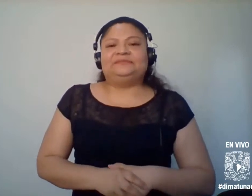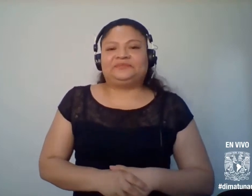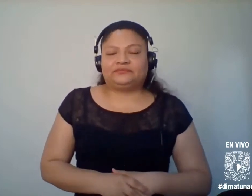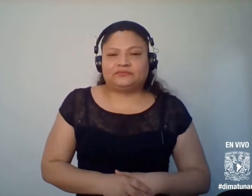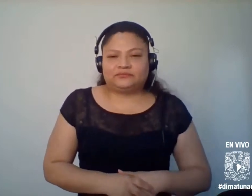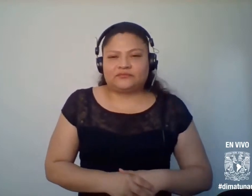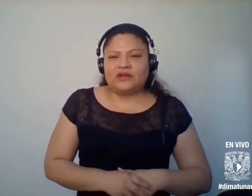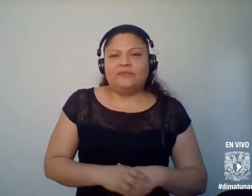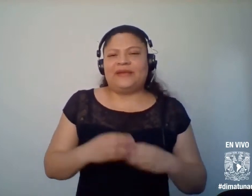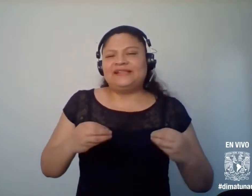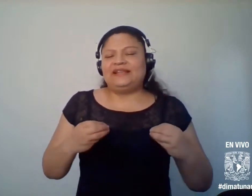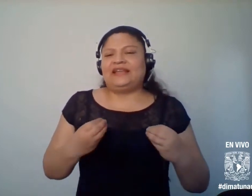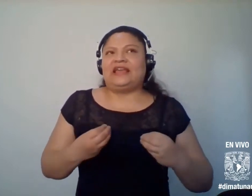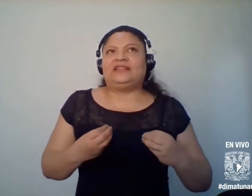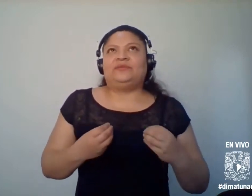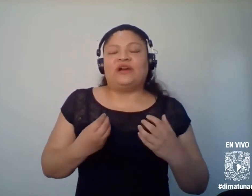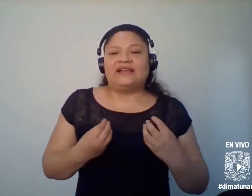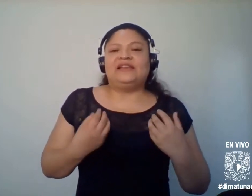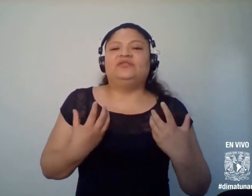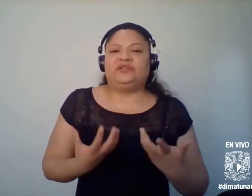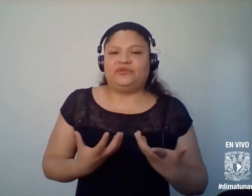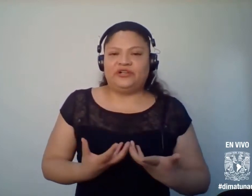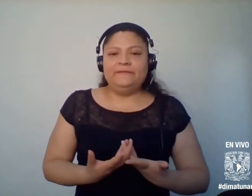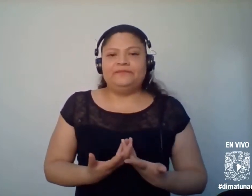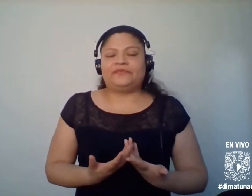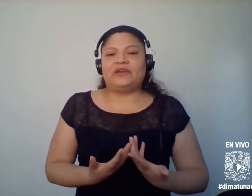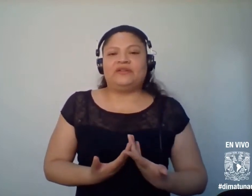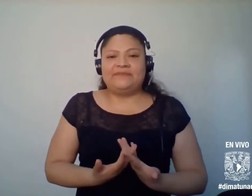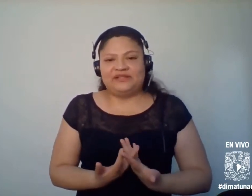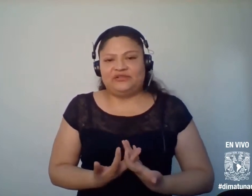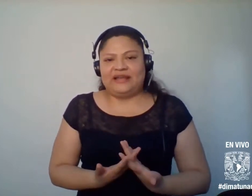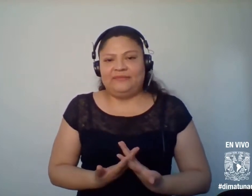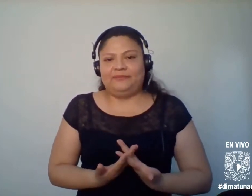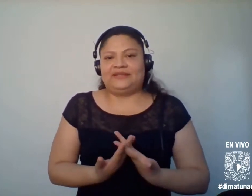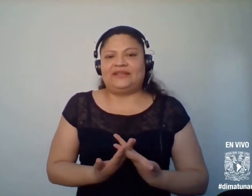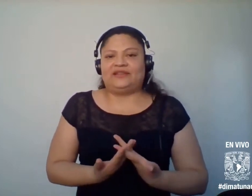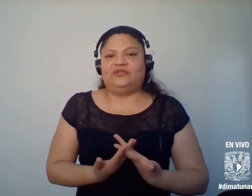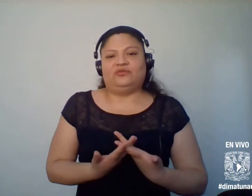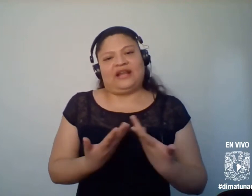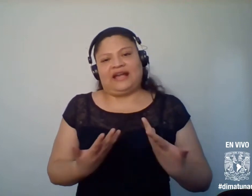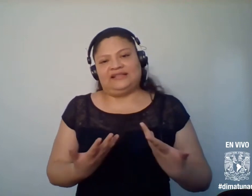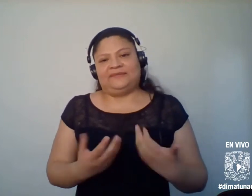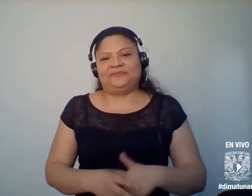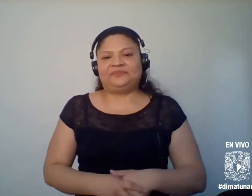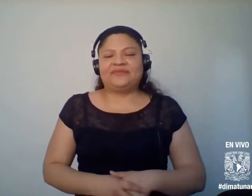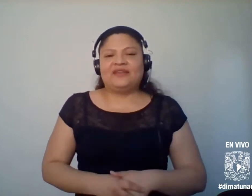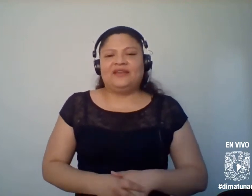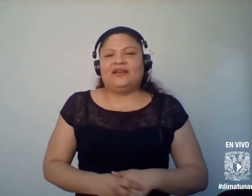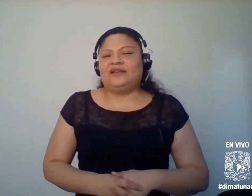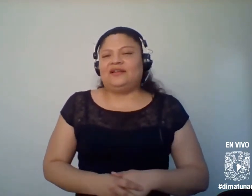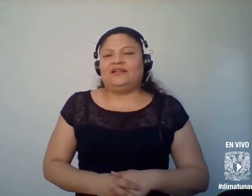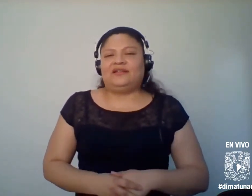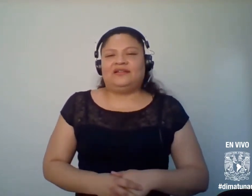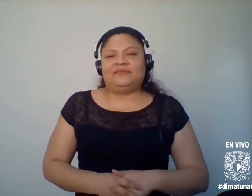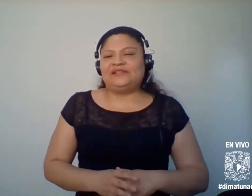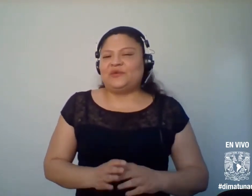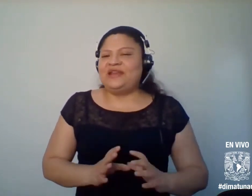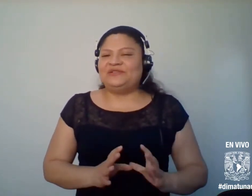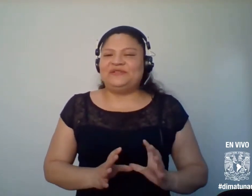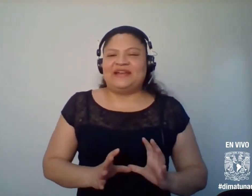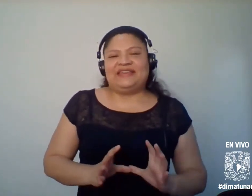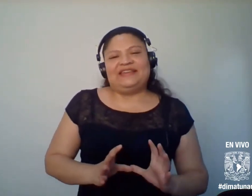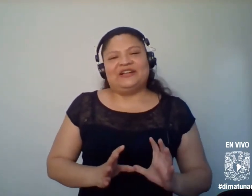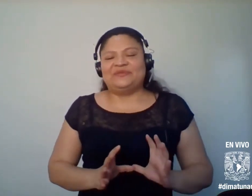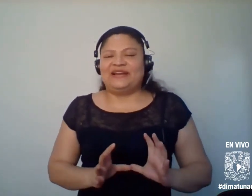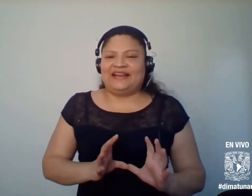es, piensen en hacer un dibujo de una persona pintando una casa. Más o